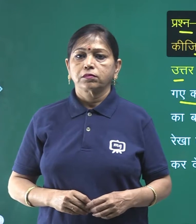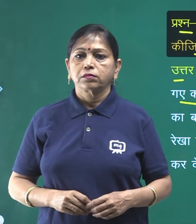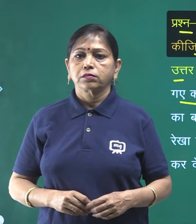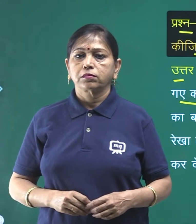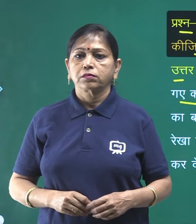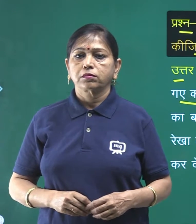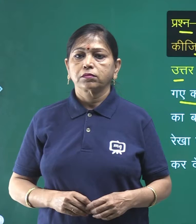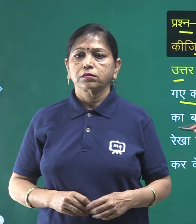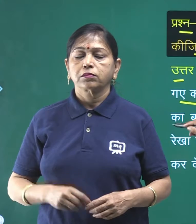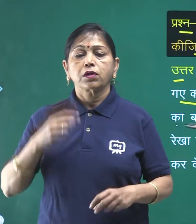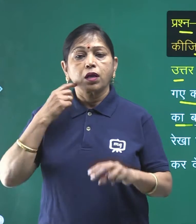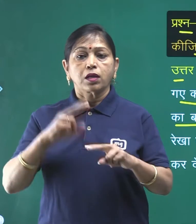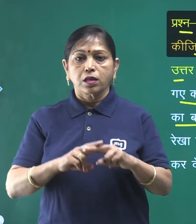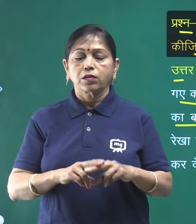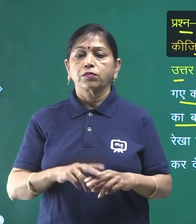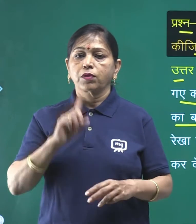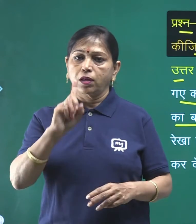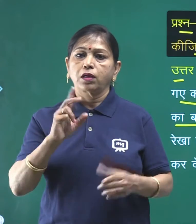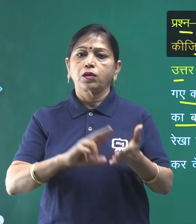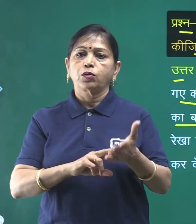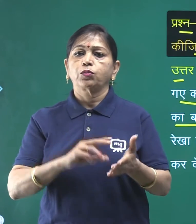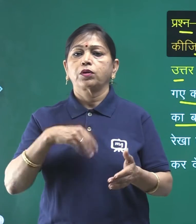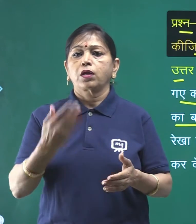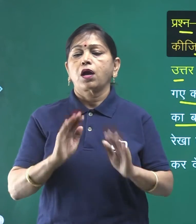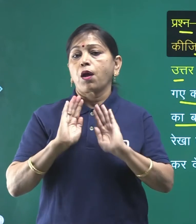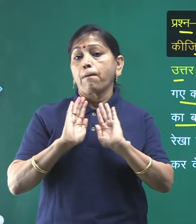जब एक न्यूटन का बल